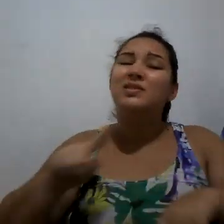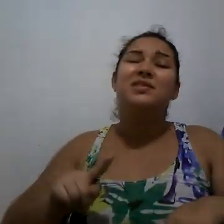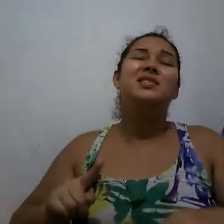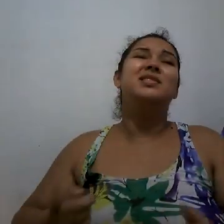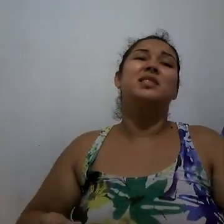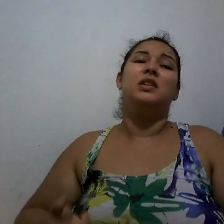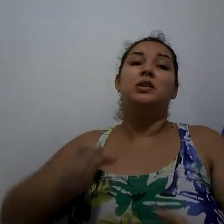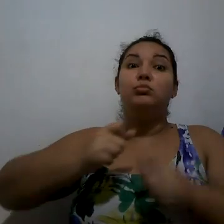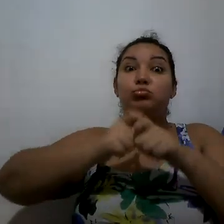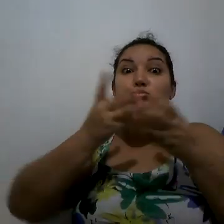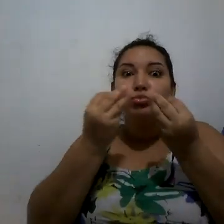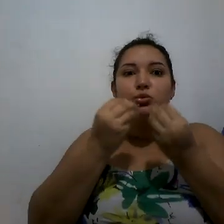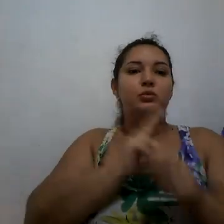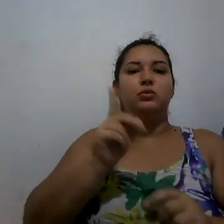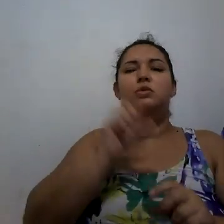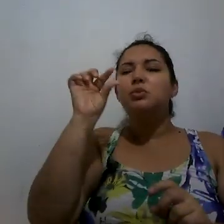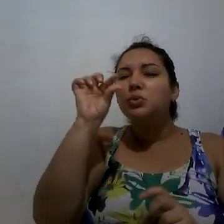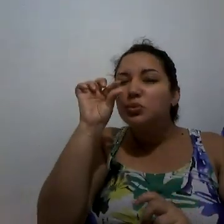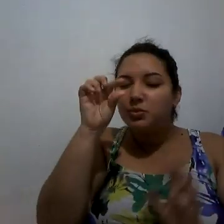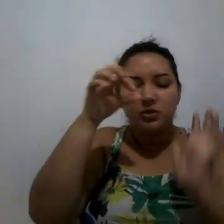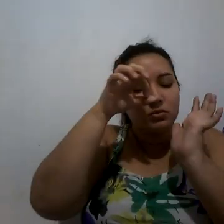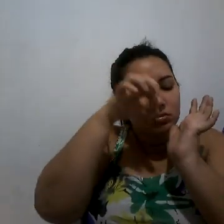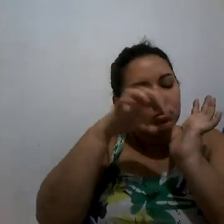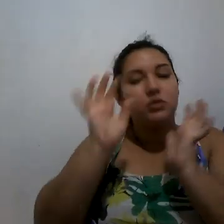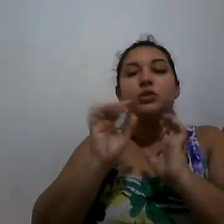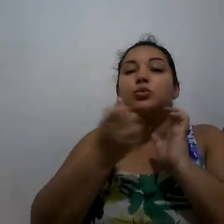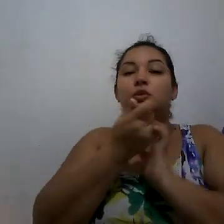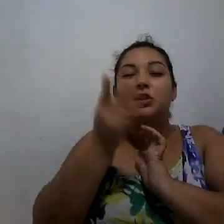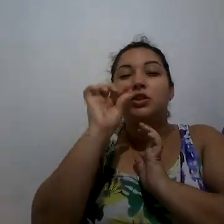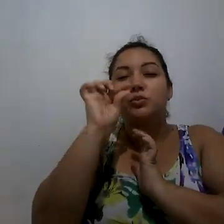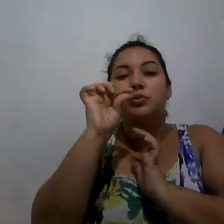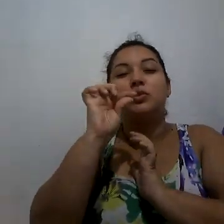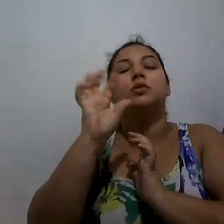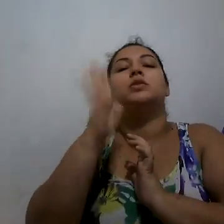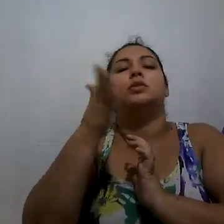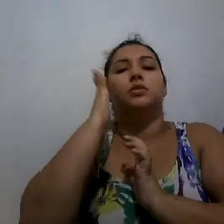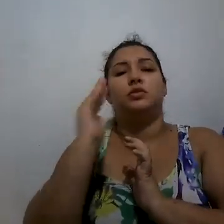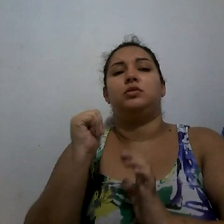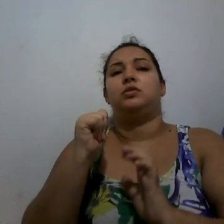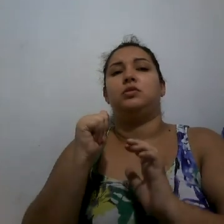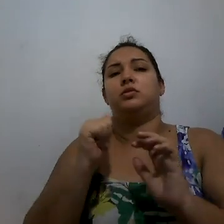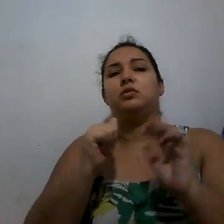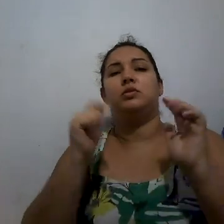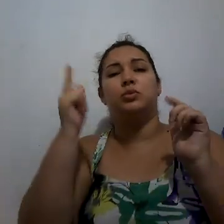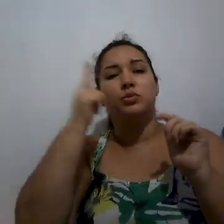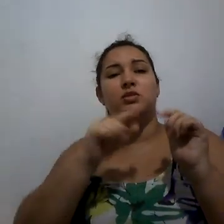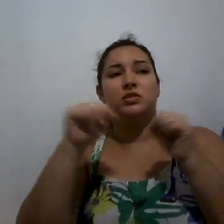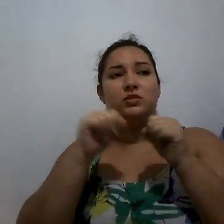um pouquinho lá daquele material e com esse pouquinho, com essa quantidade pequena, a gente consegue fazer a análise e aí sim dizer